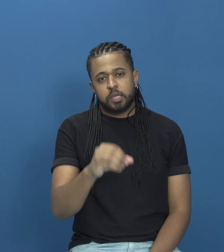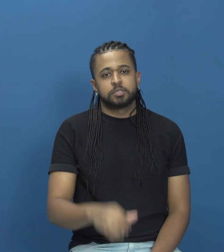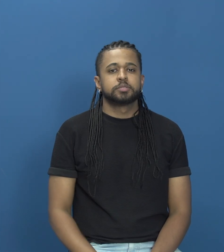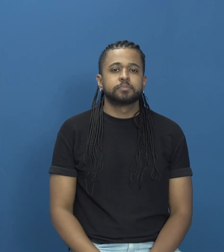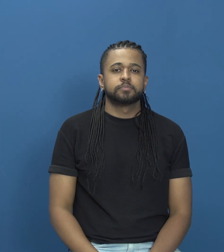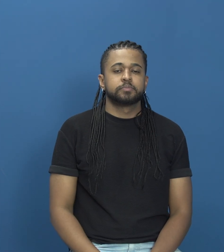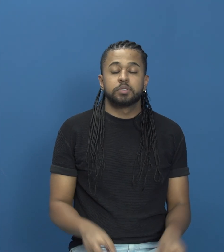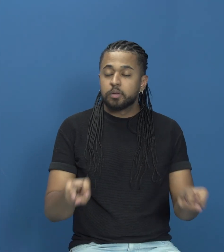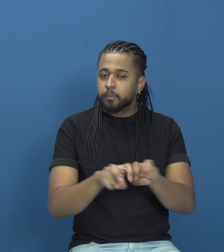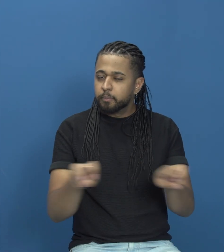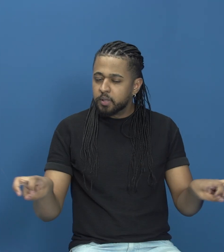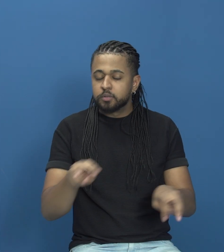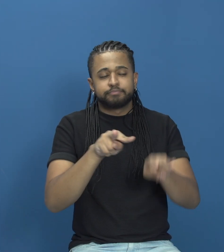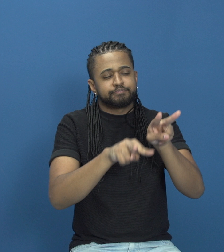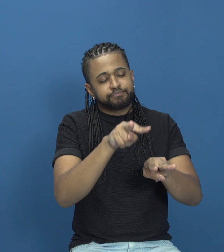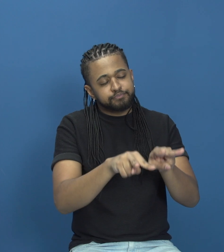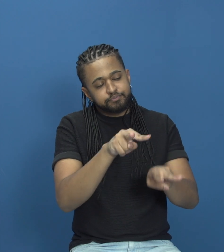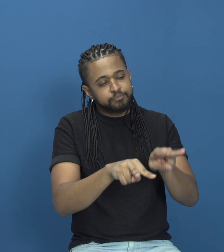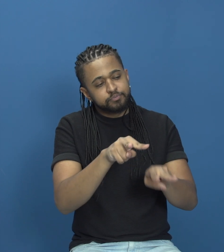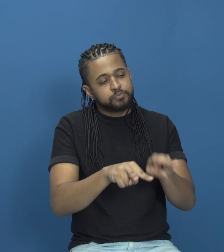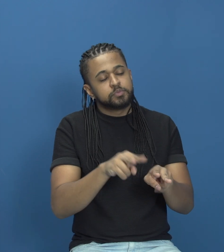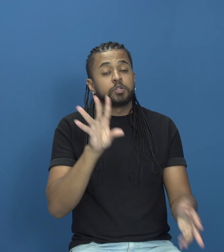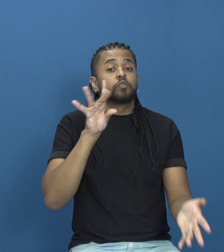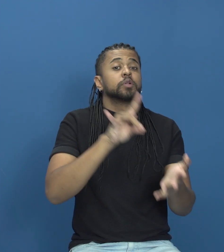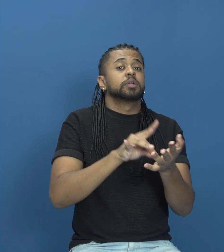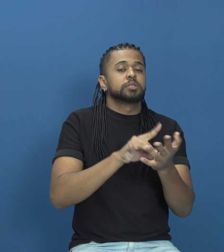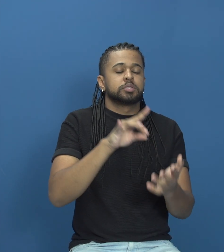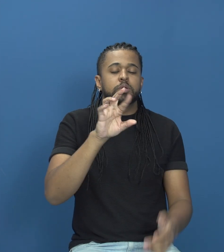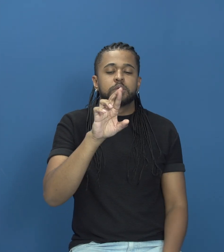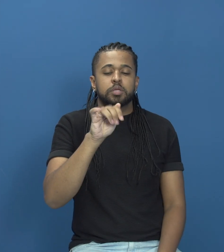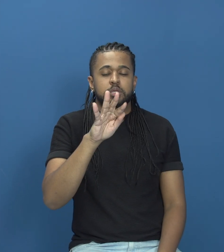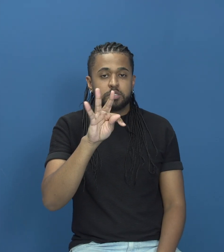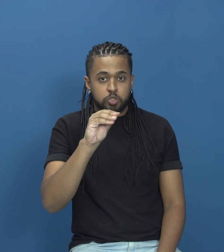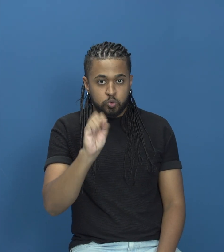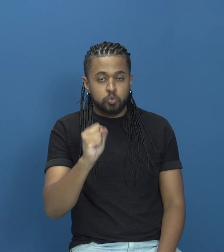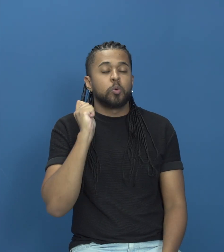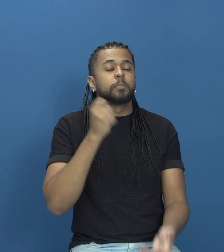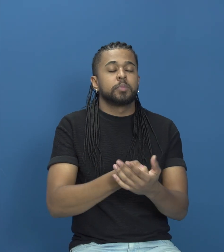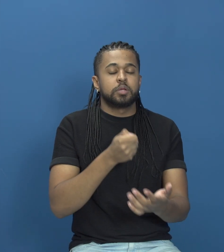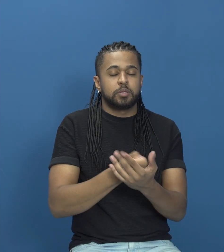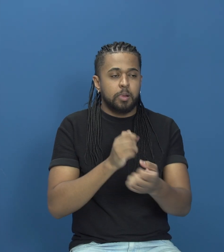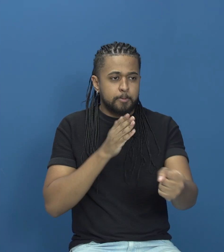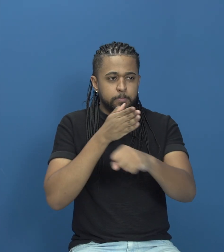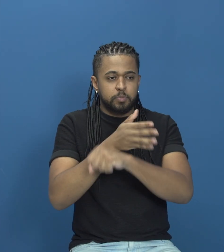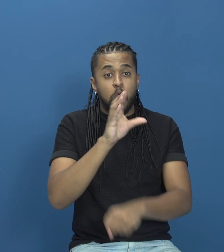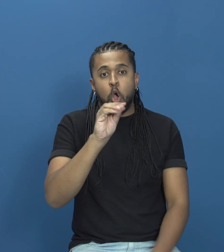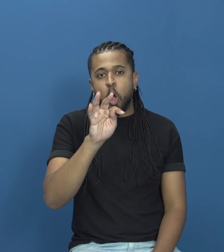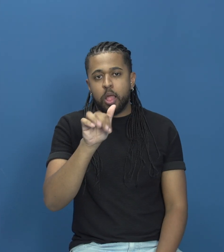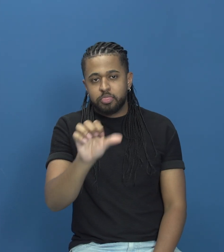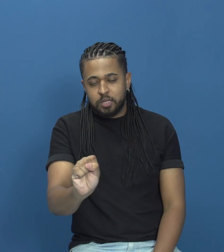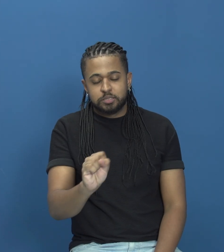11.10. Da banca de verificação e validação dos requisitos obrigatórios para ingresso nas